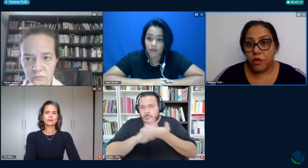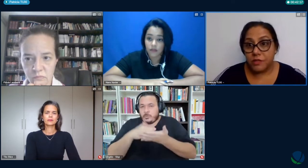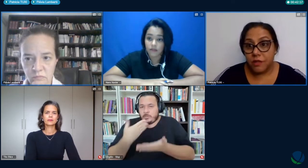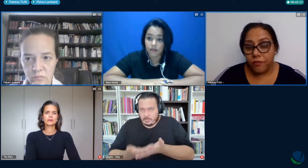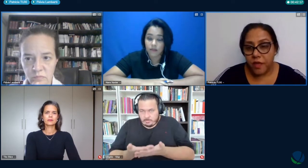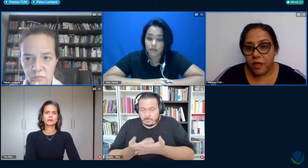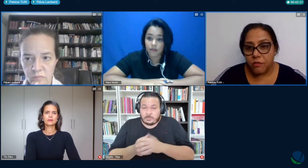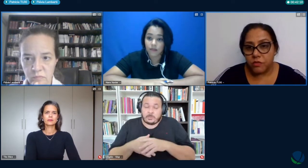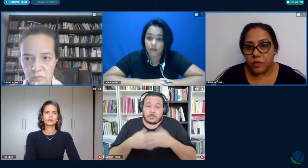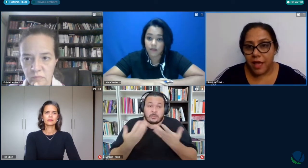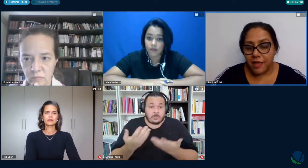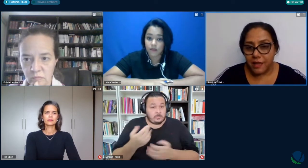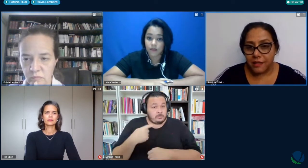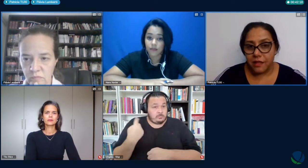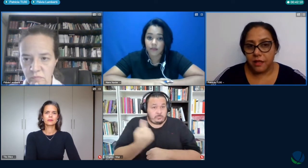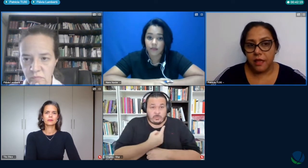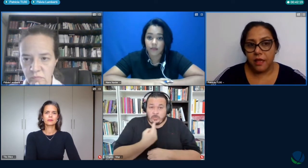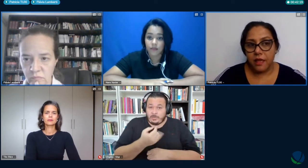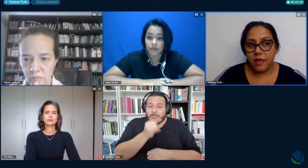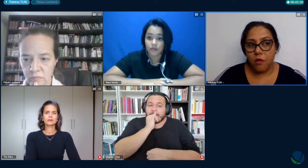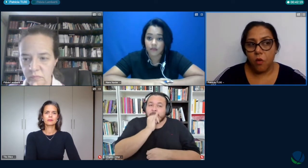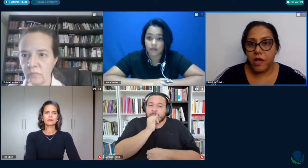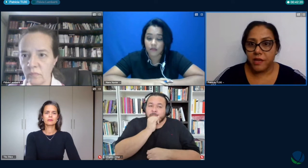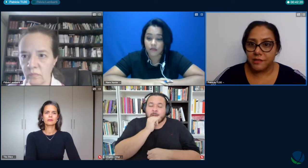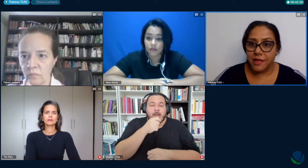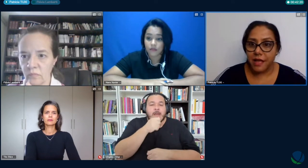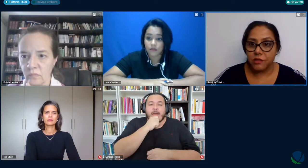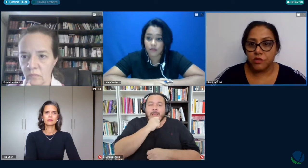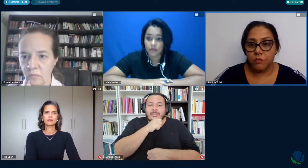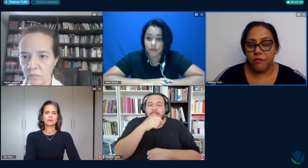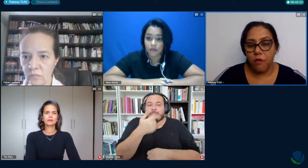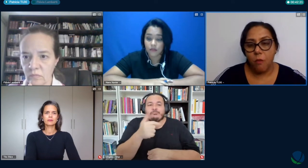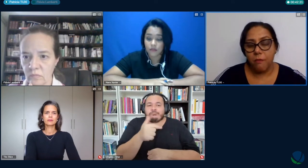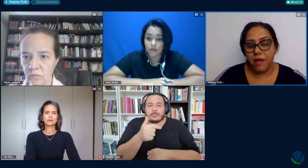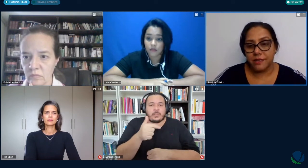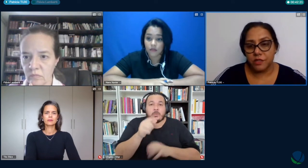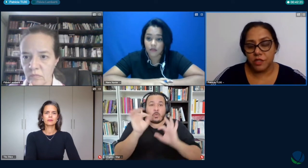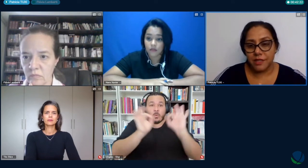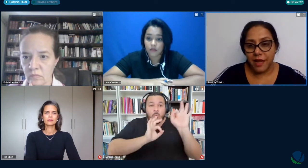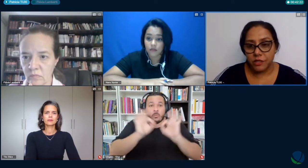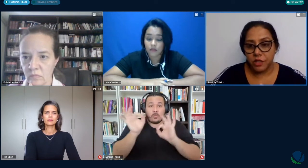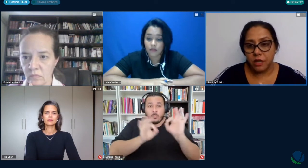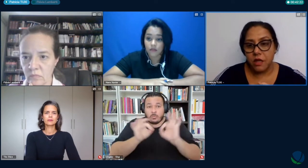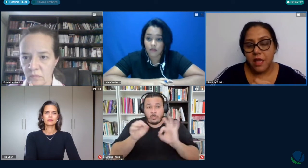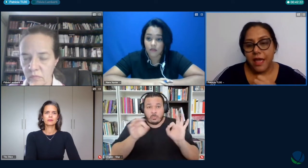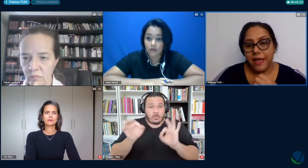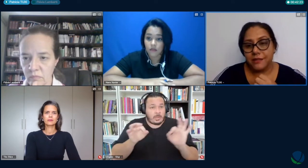Flávia, nós não temos ainda organizado de uma forma mais